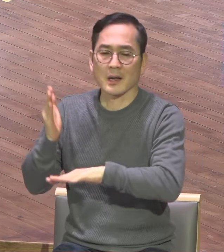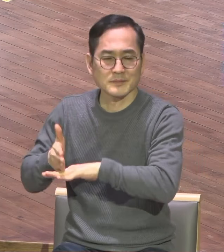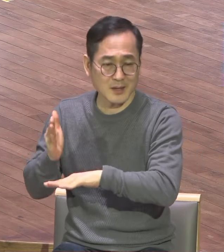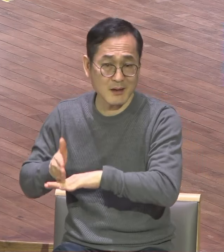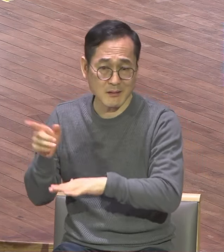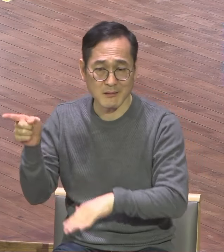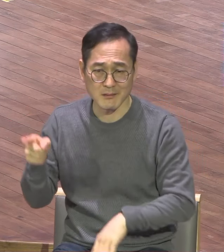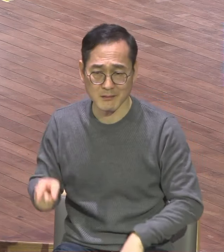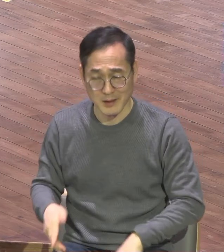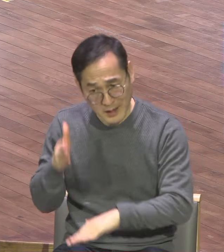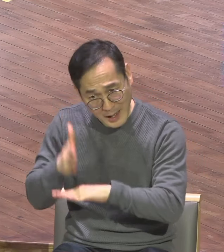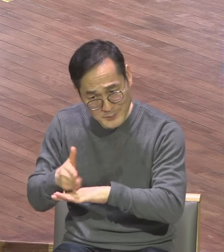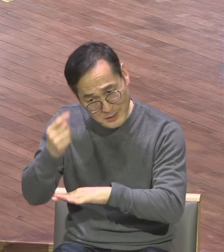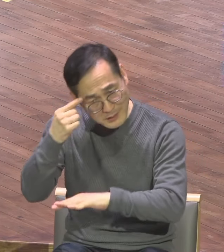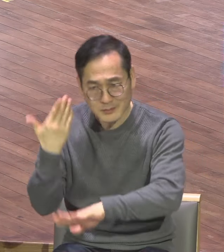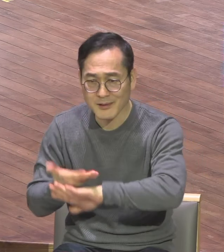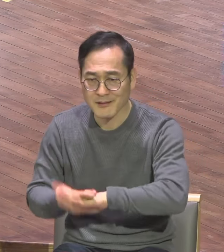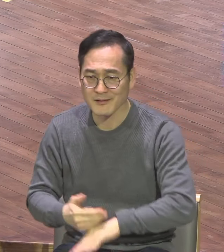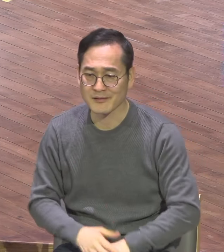이게 말씀 중심이죠.